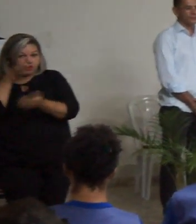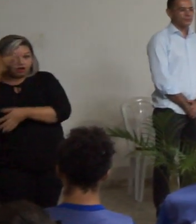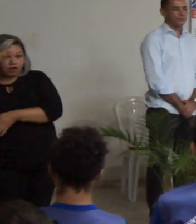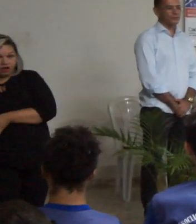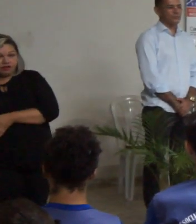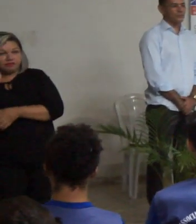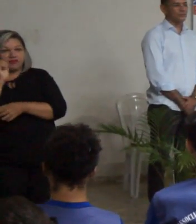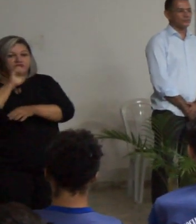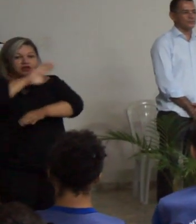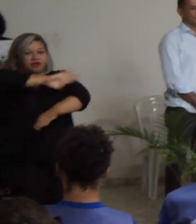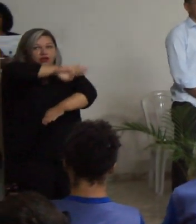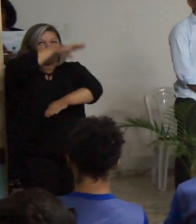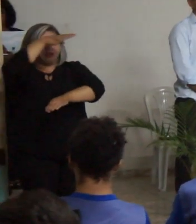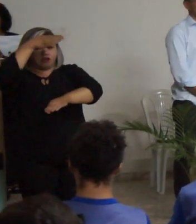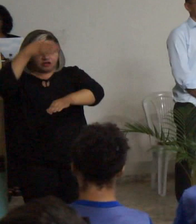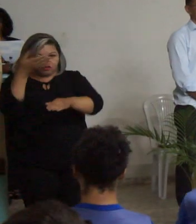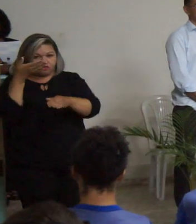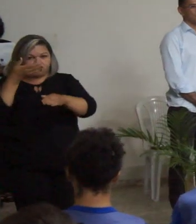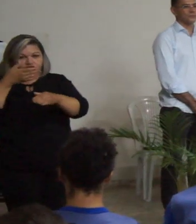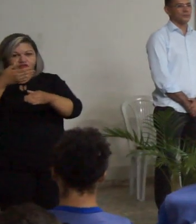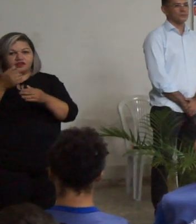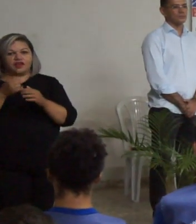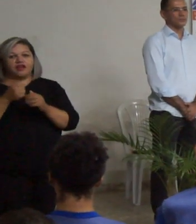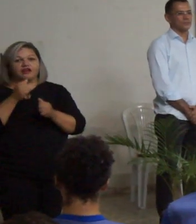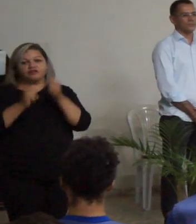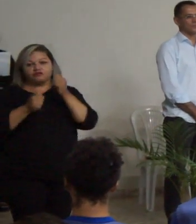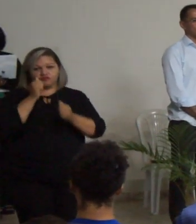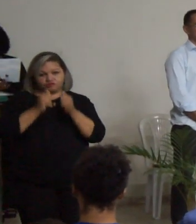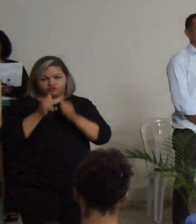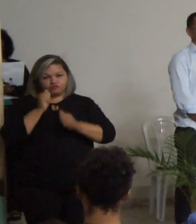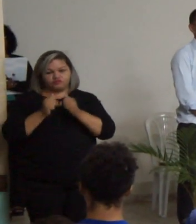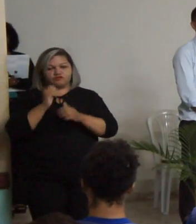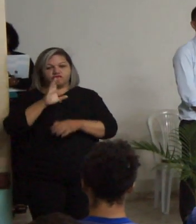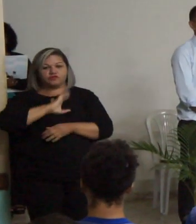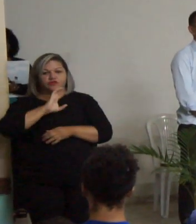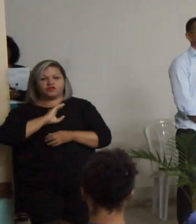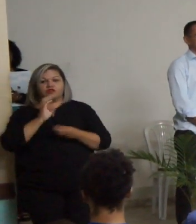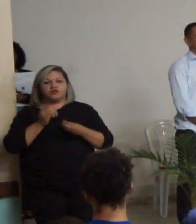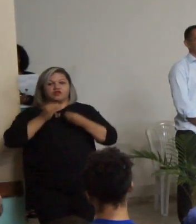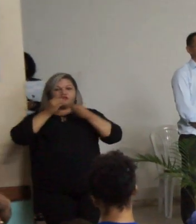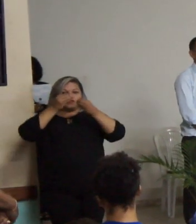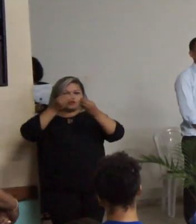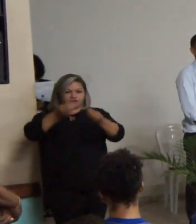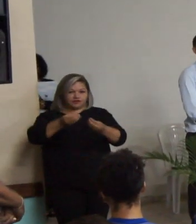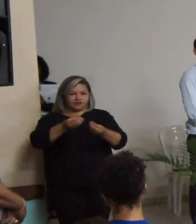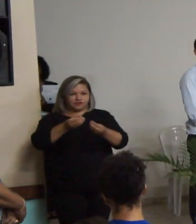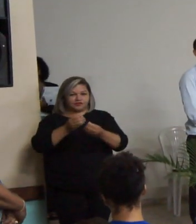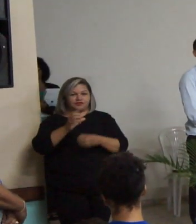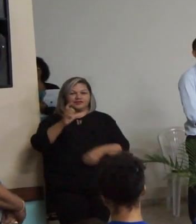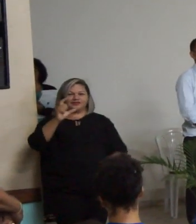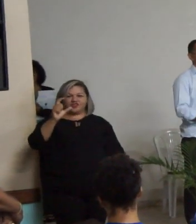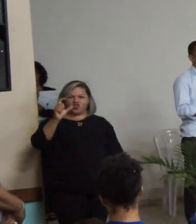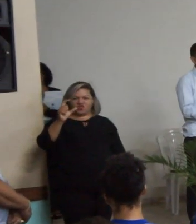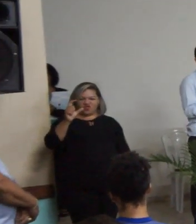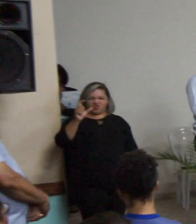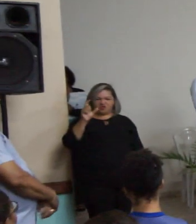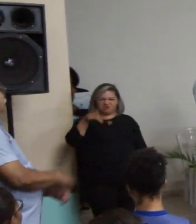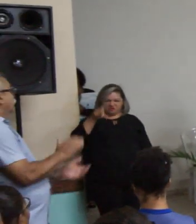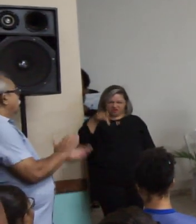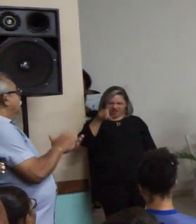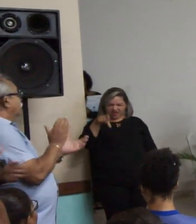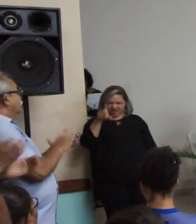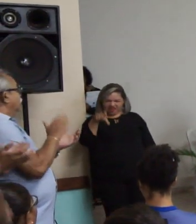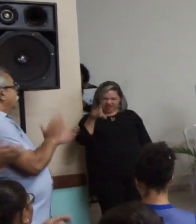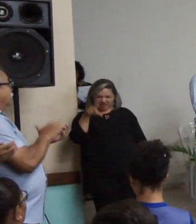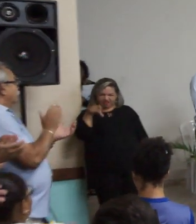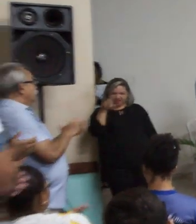aqui no ginásio de esporte, pela primeira vez em Caxias também, estaremos entregando amanhã o cartão do servidor. É o estilo cartão